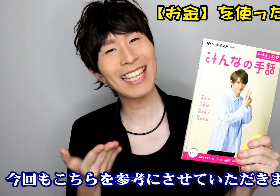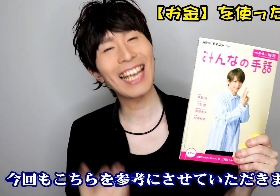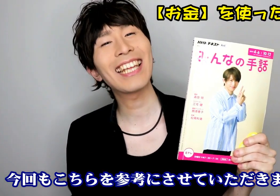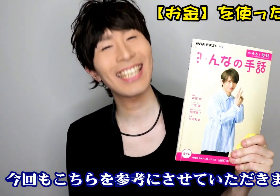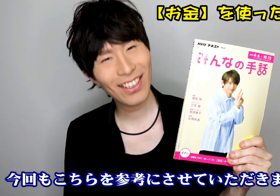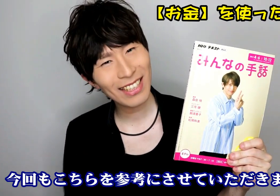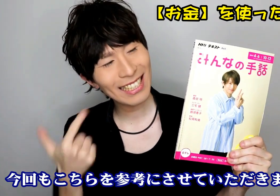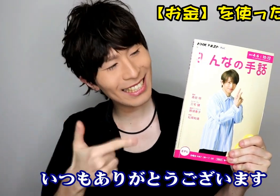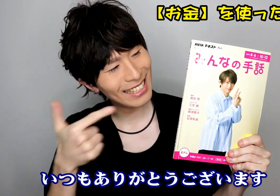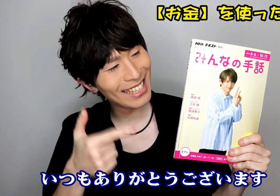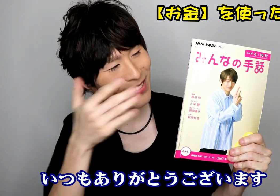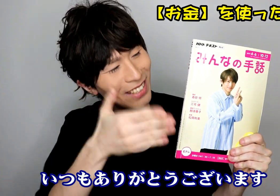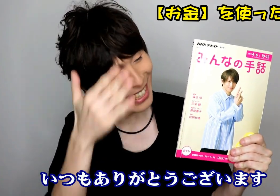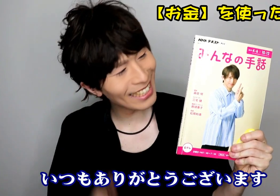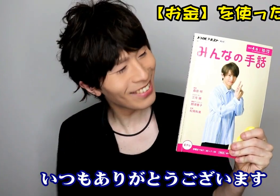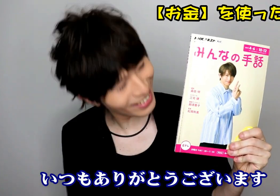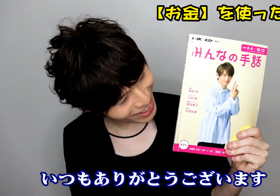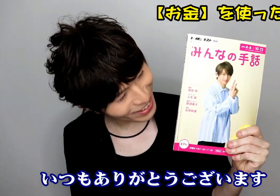ていただきます。いつもありがとうございます